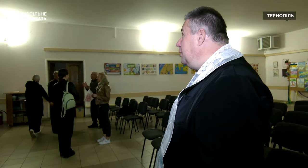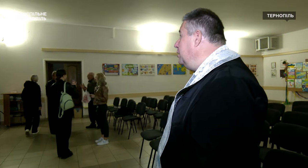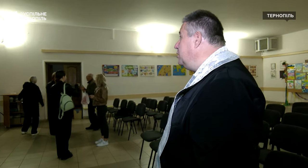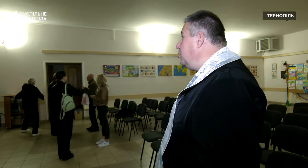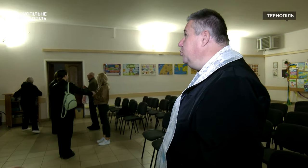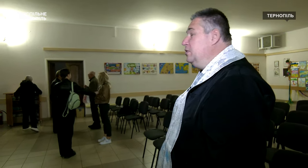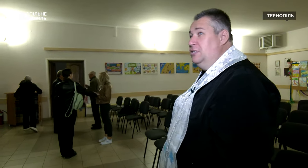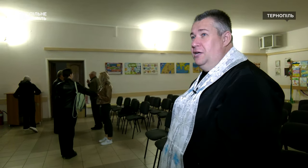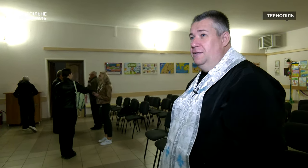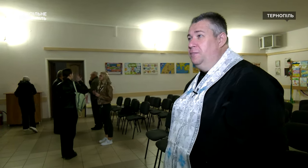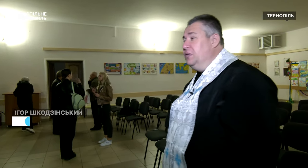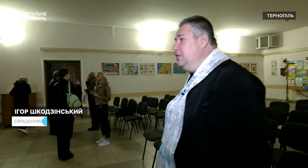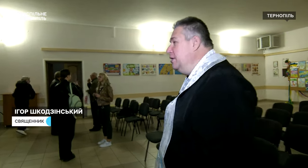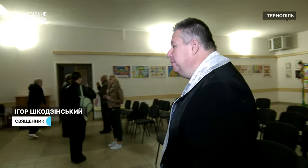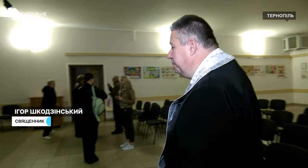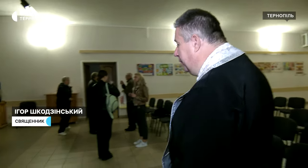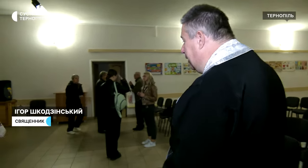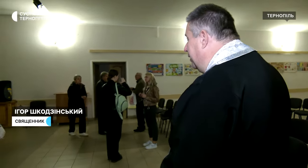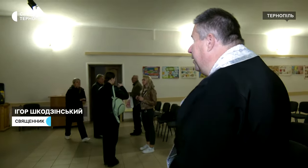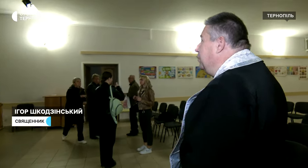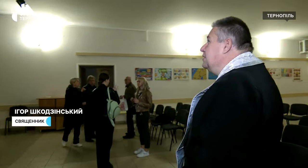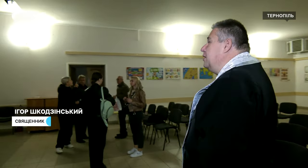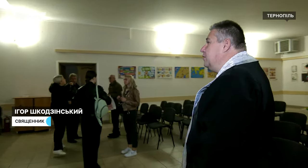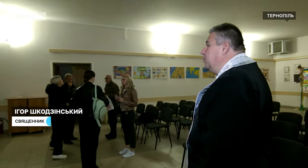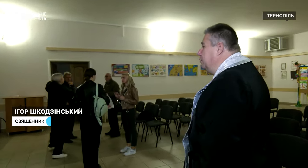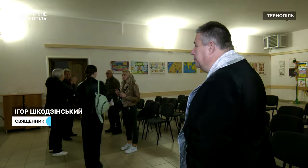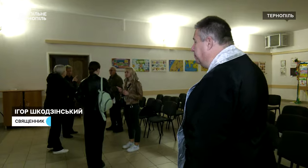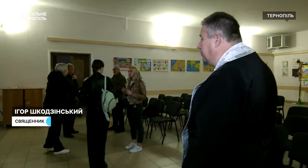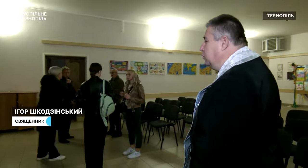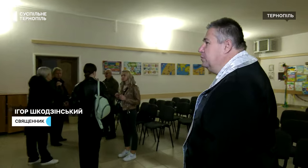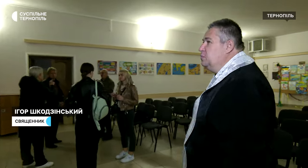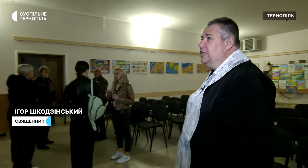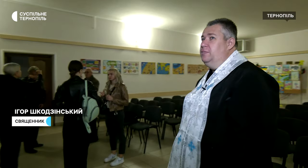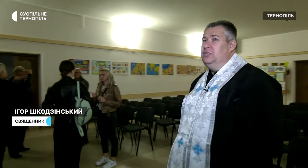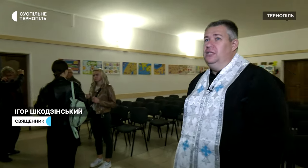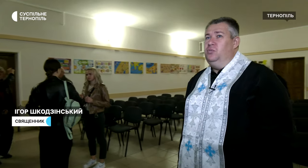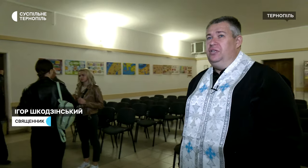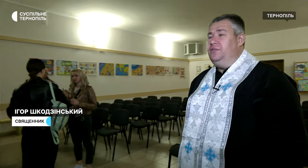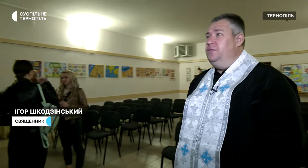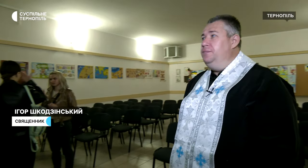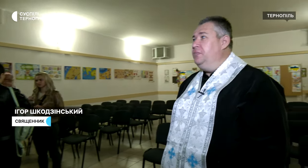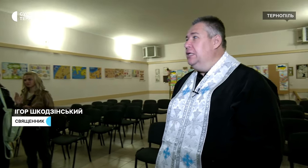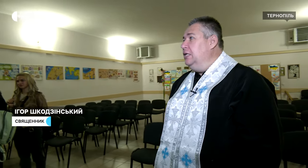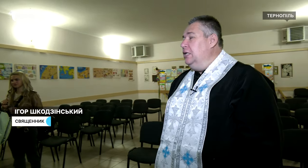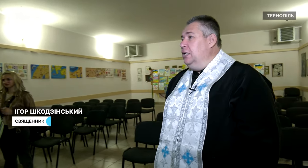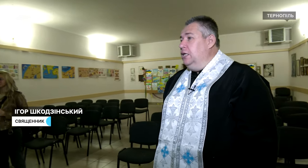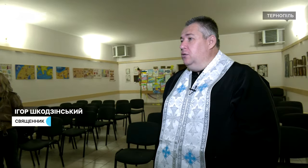Це є наш актовий зал. Він є під церквою. Тут ми збираємося на молитву. Тут